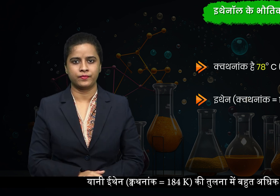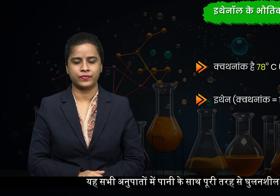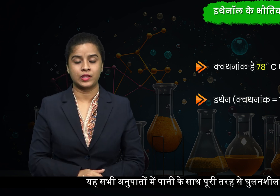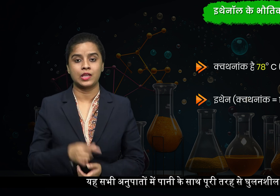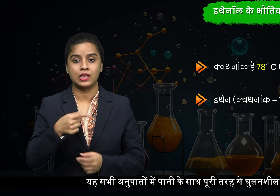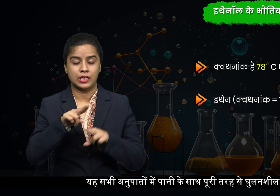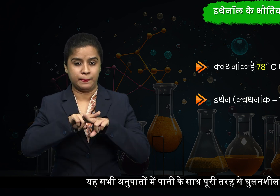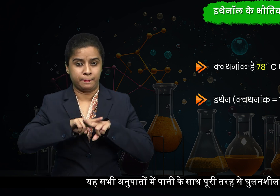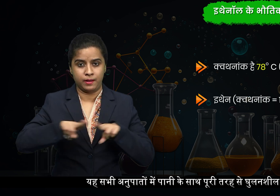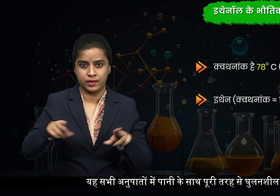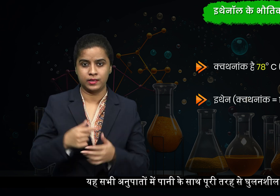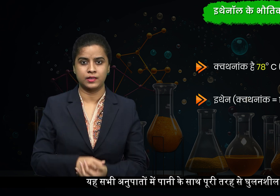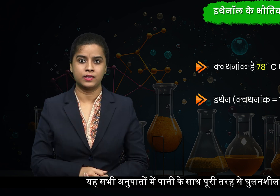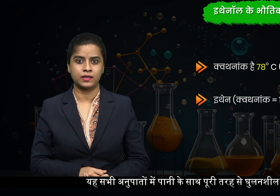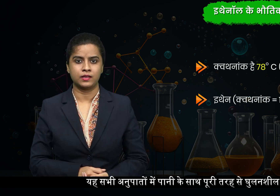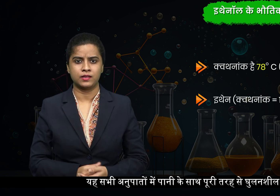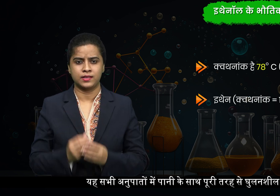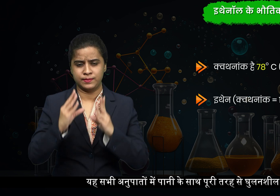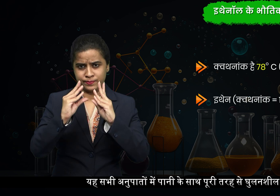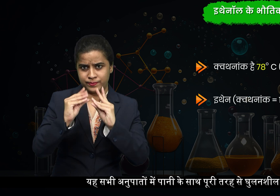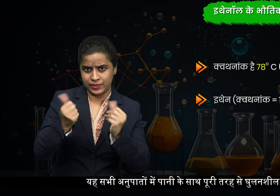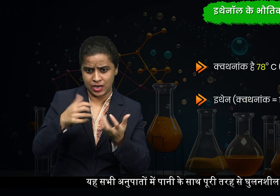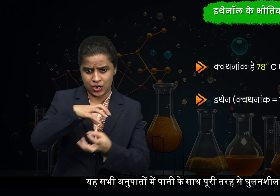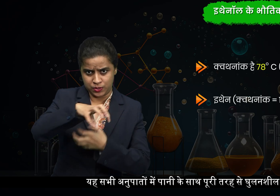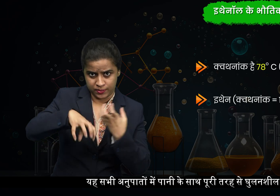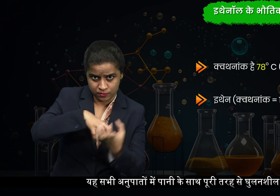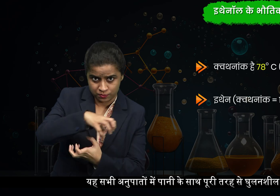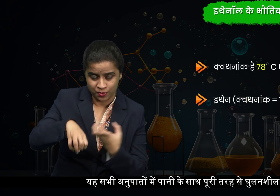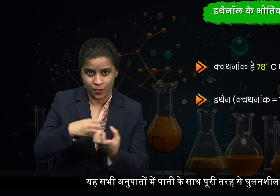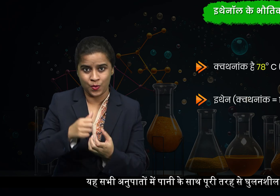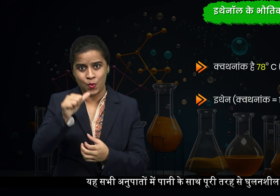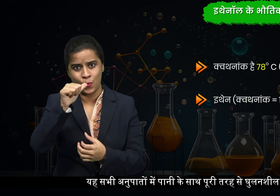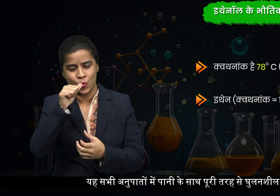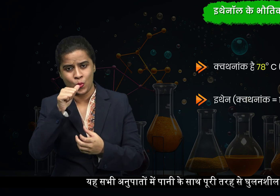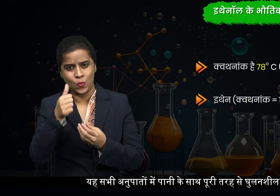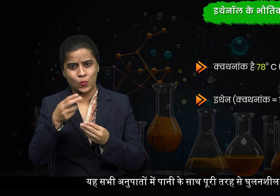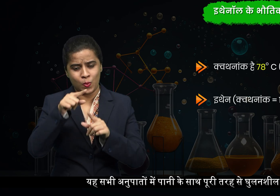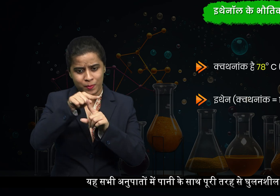यह सभी अनुपातों में पानी के साथ पूरी तरह से घुलनशील है।